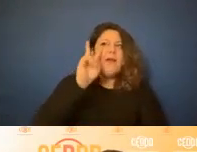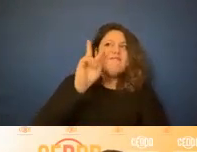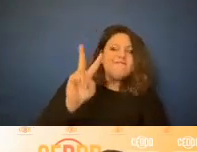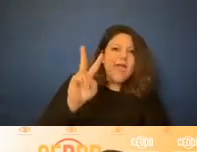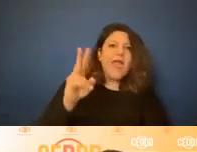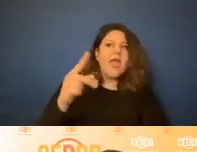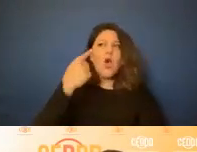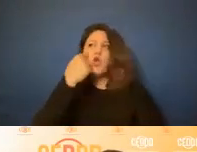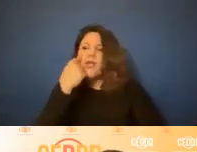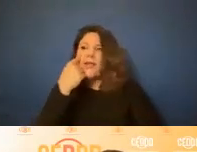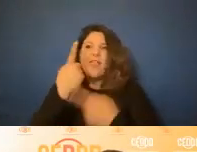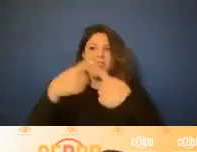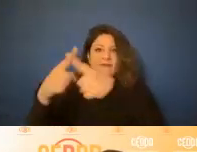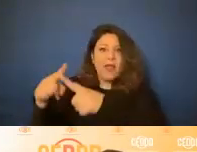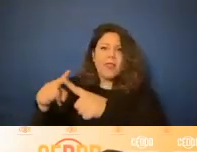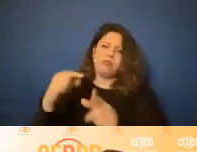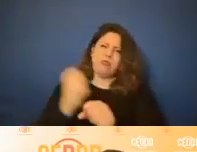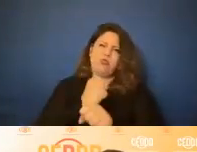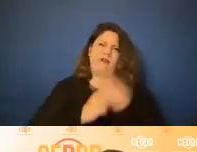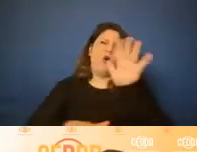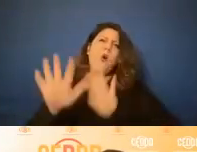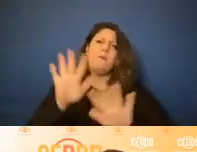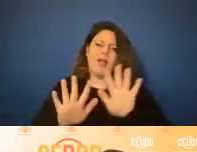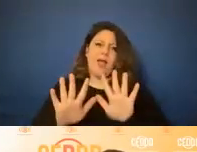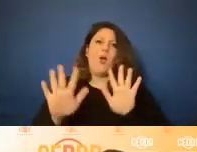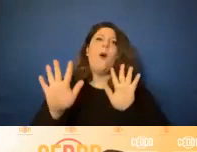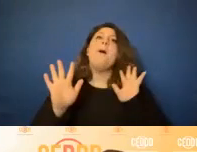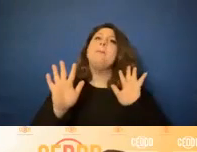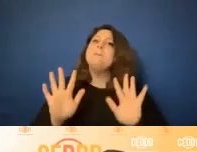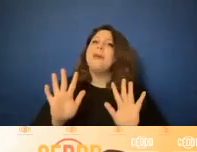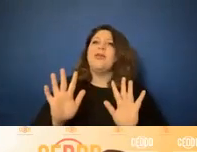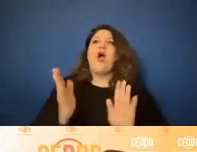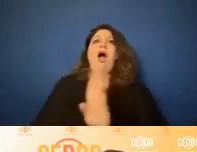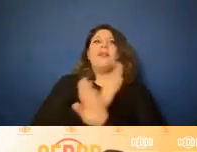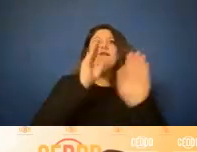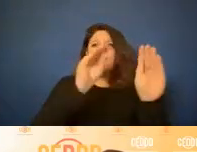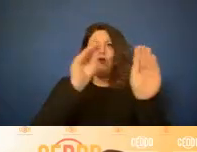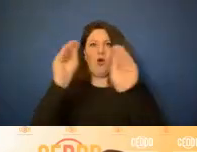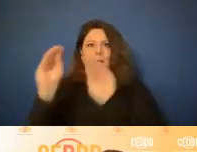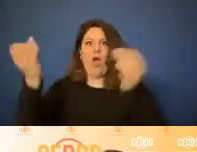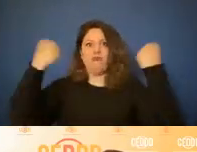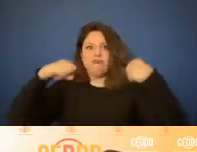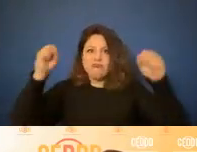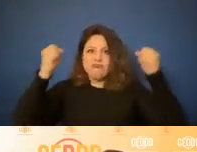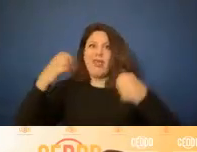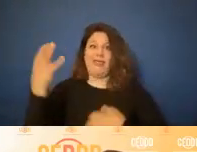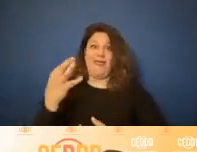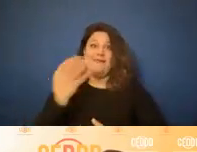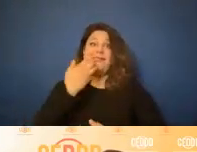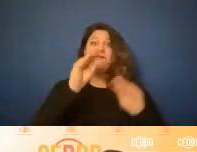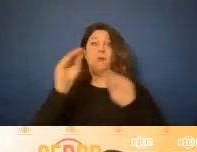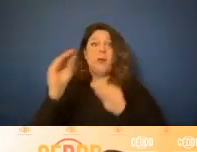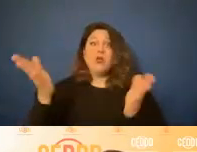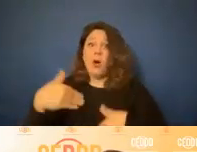un trabajo complicado, pero que entrenando se puede ver. Pero si no les habilitamos, si no se les forma, pues difícilmente van a detectar